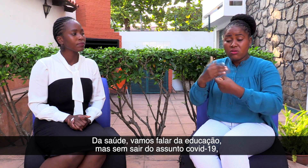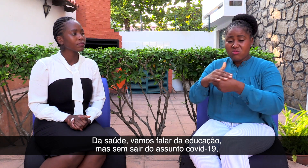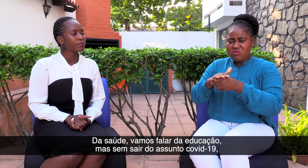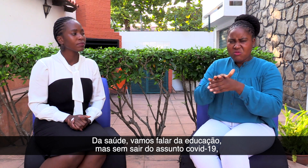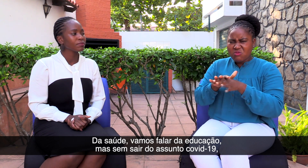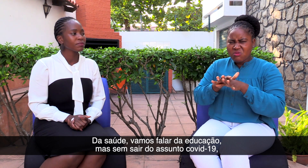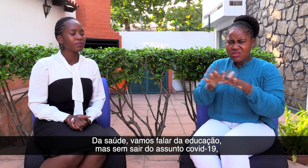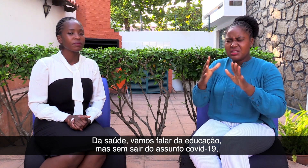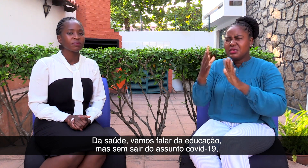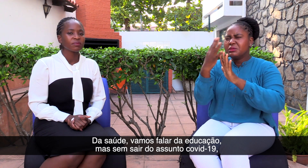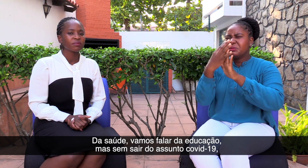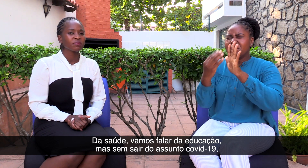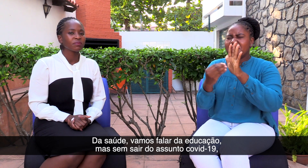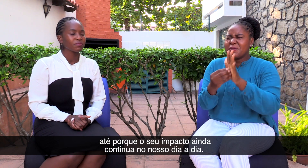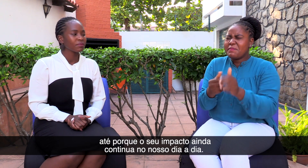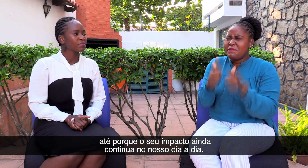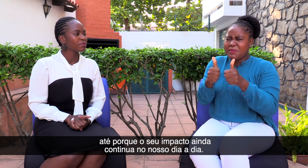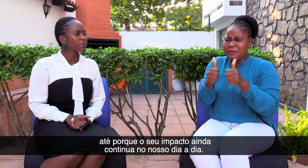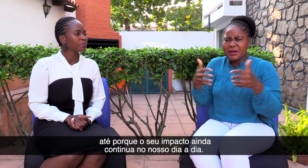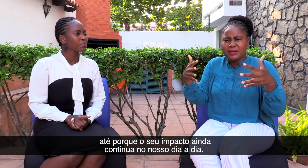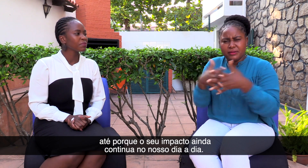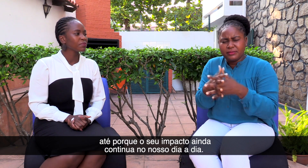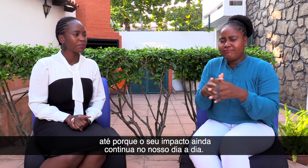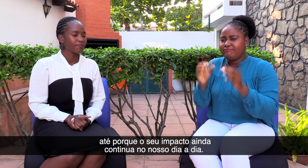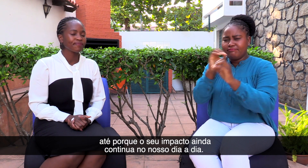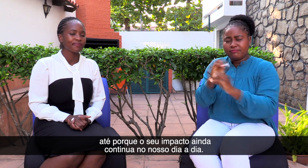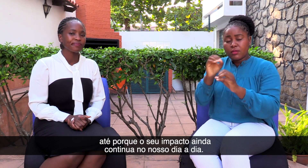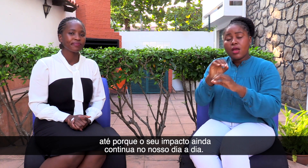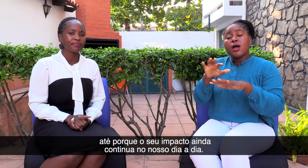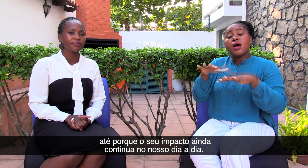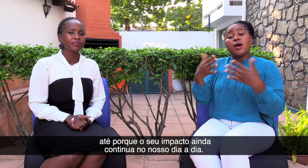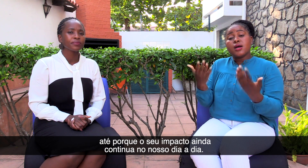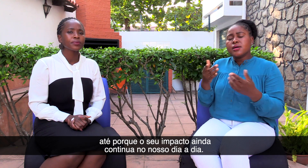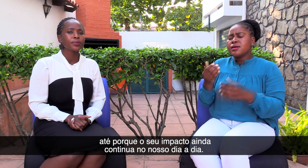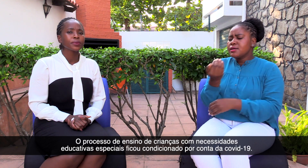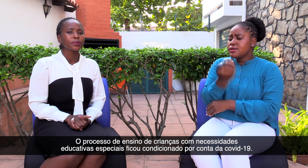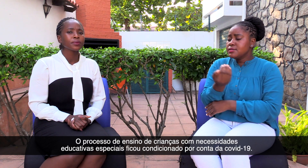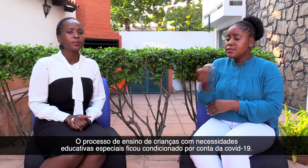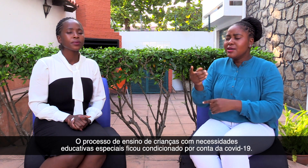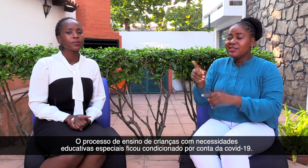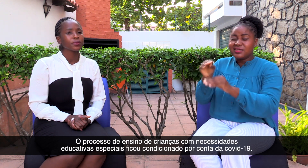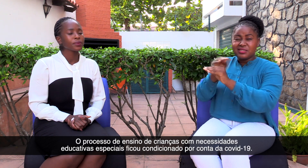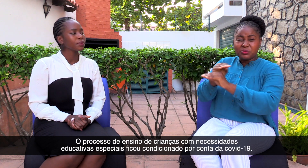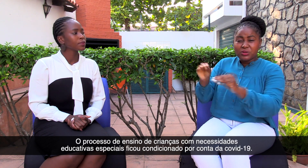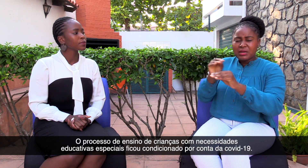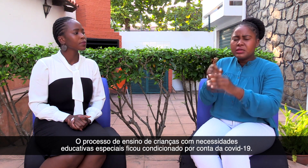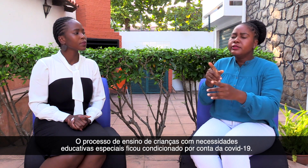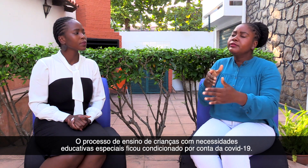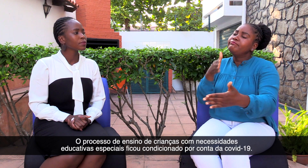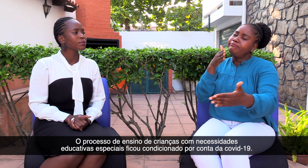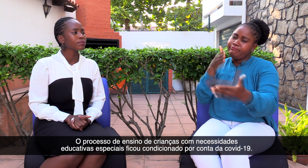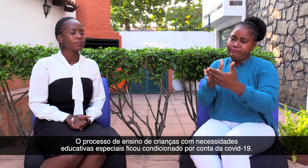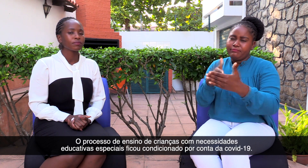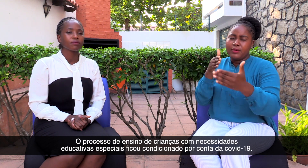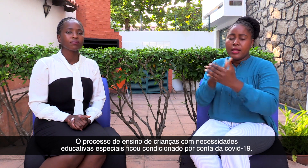mas sem sair do assunto Covid-19, até porque o seu impacto ainda continua no nosso dia a dia. O processo de ensino de